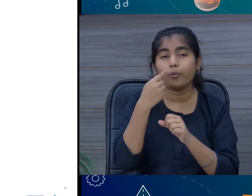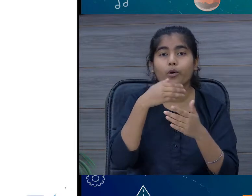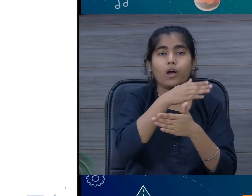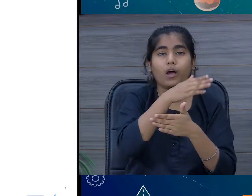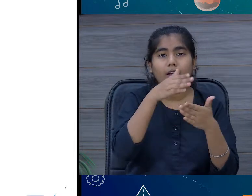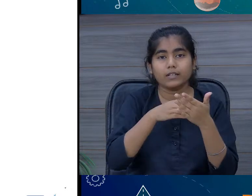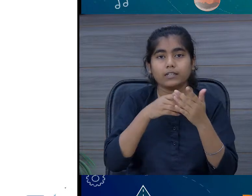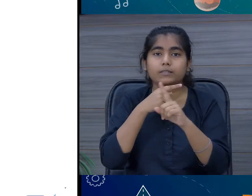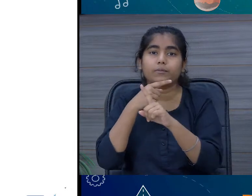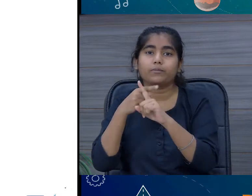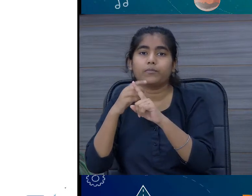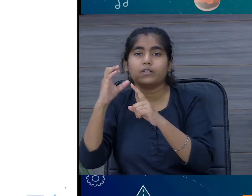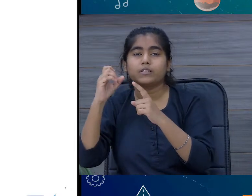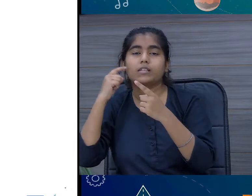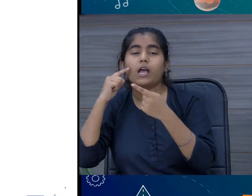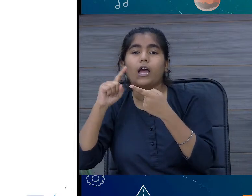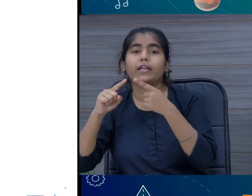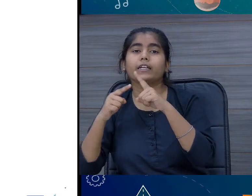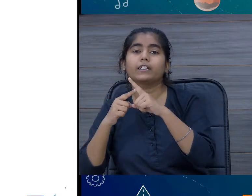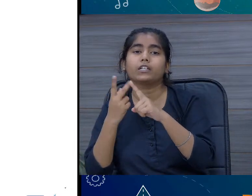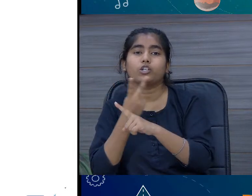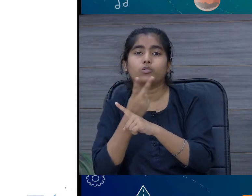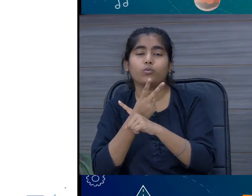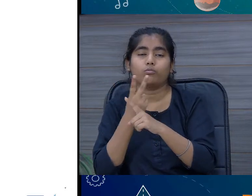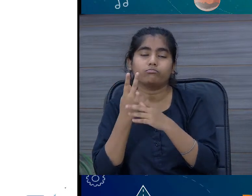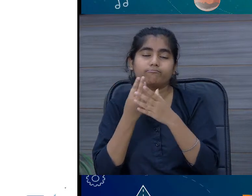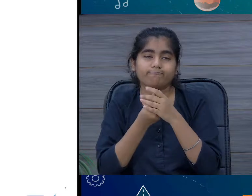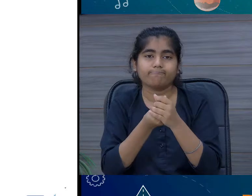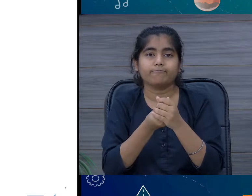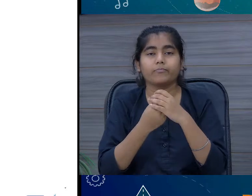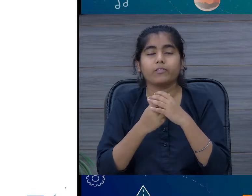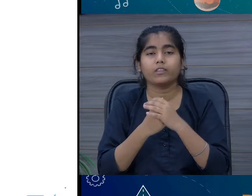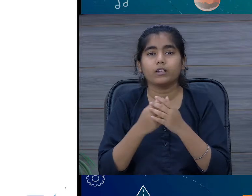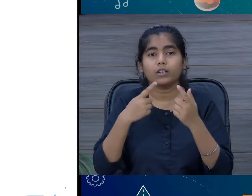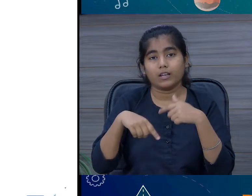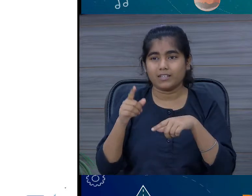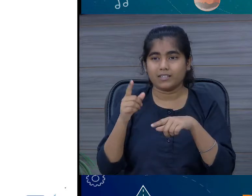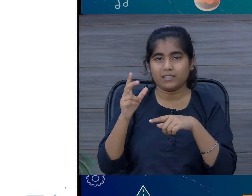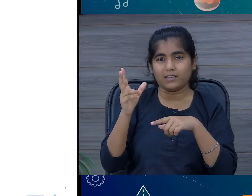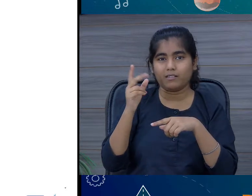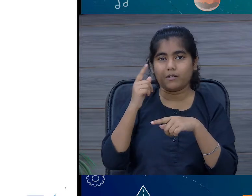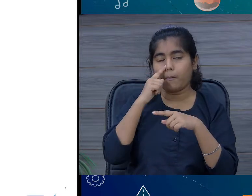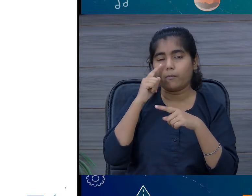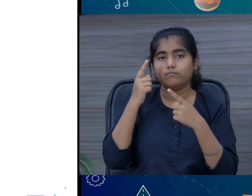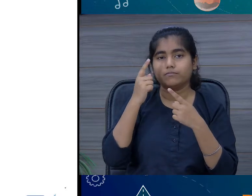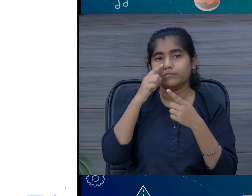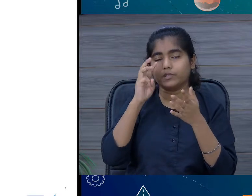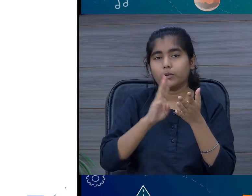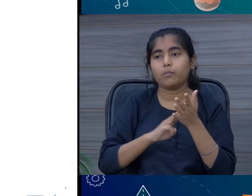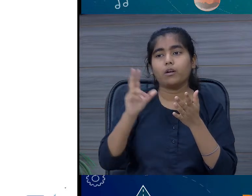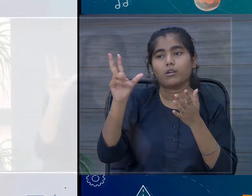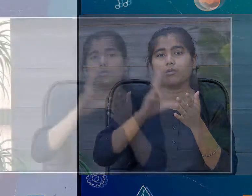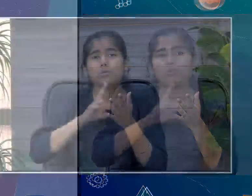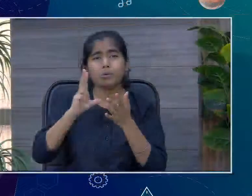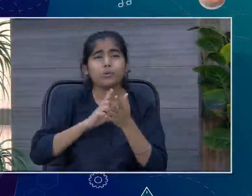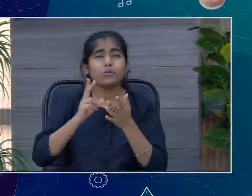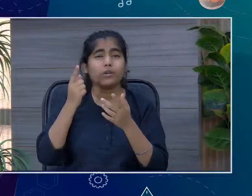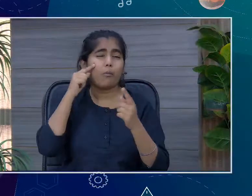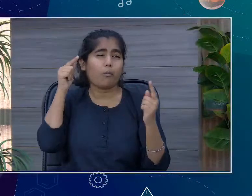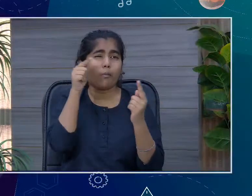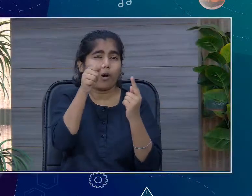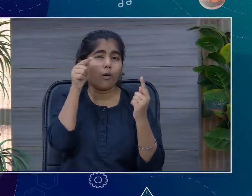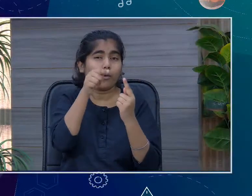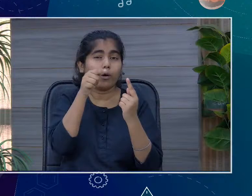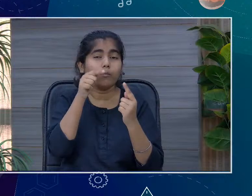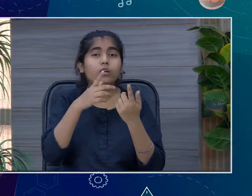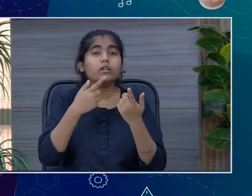ISLRTC and CIT NCERT. And as Dr. Walling has again and again pointed out about the